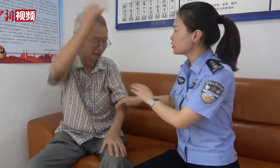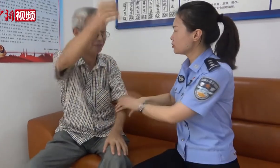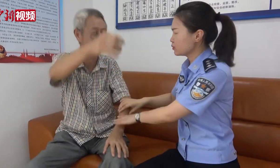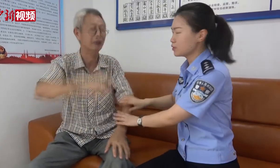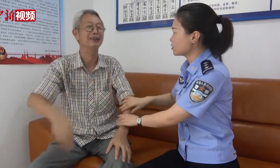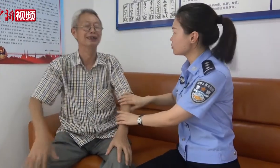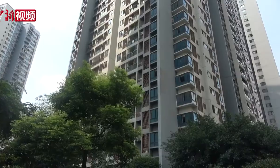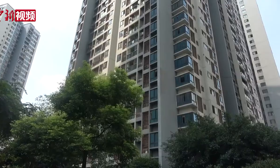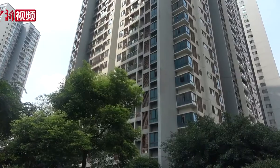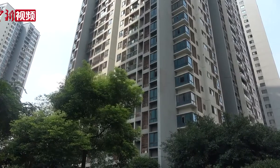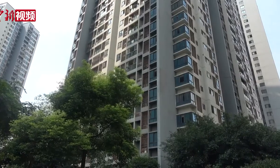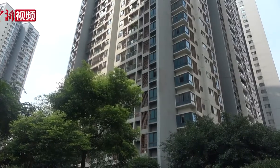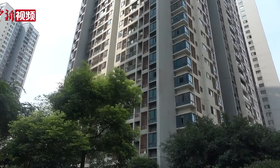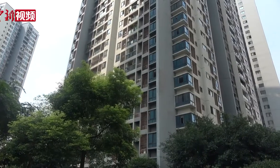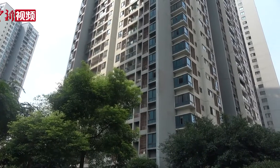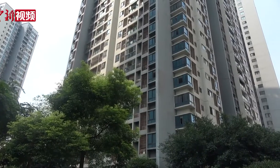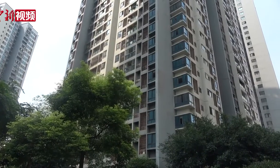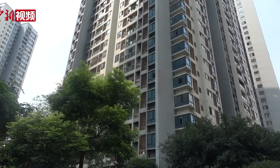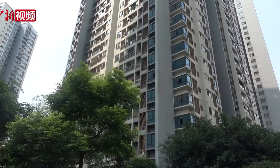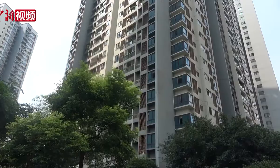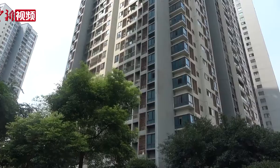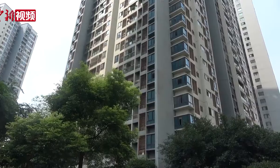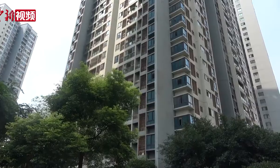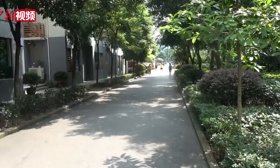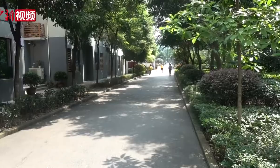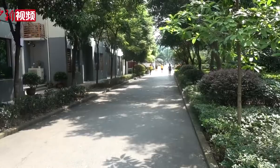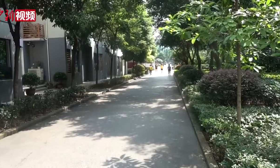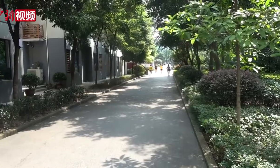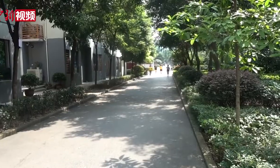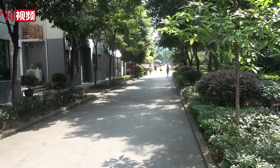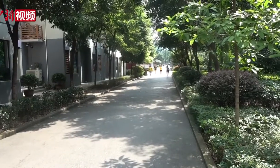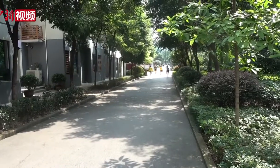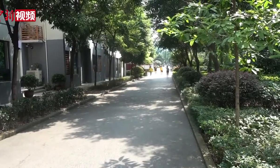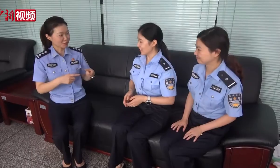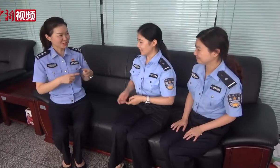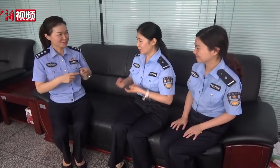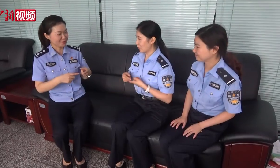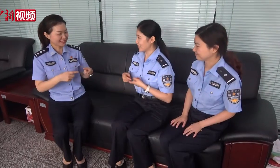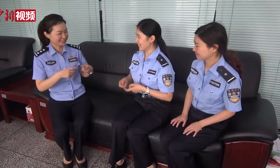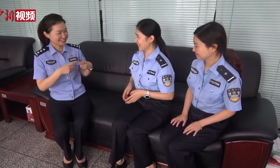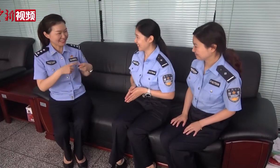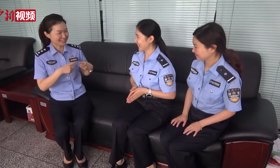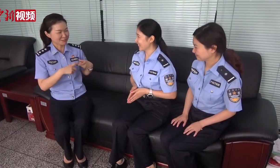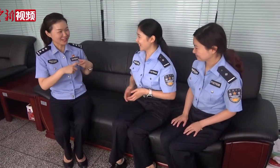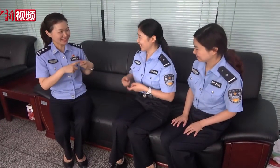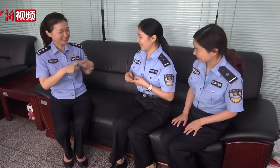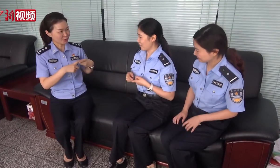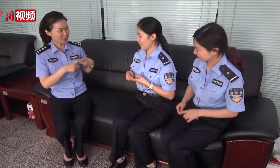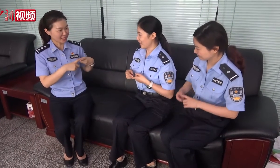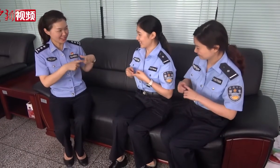拖越大。在成为一名民警前，学地理信息系统出身的何巧曾是重庆一所大学的老师。何巧告诉记